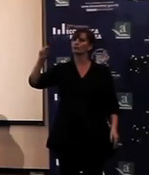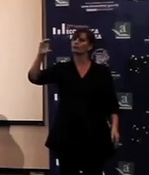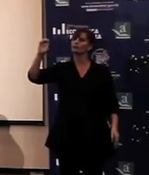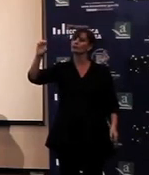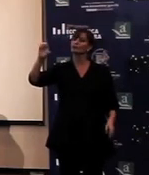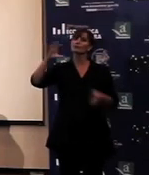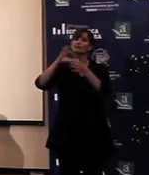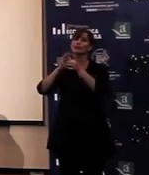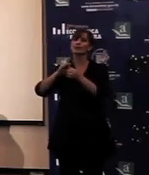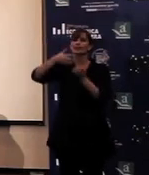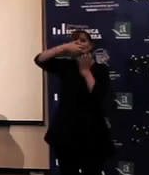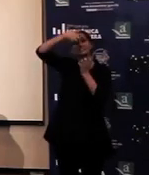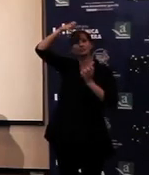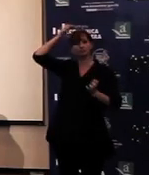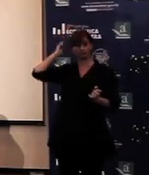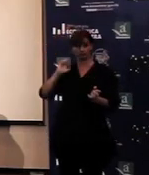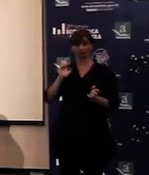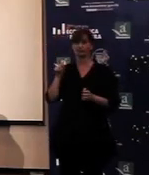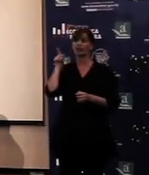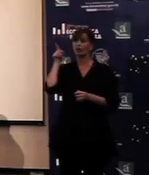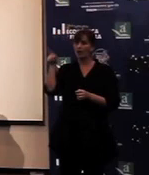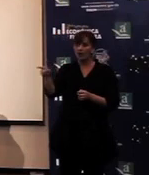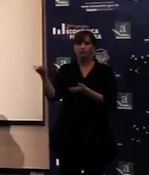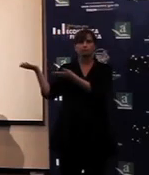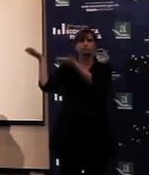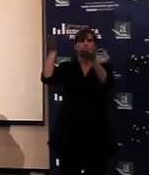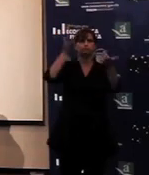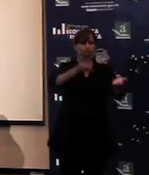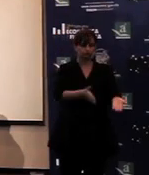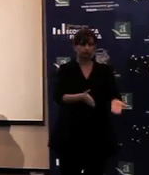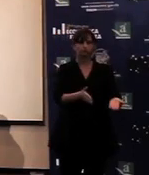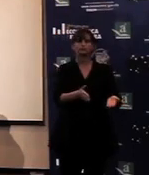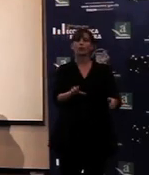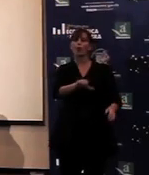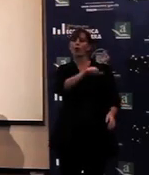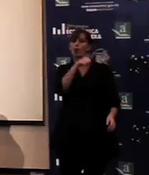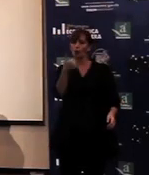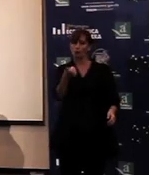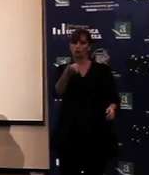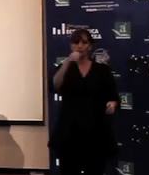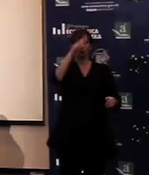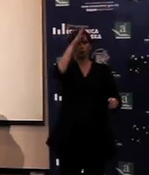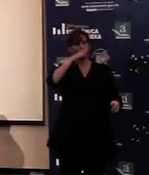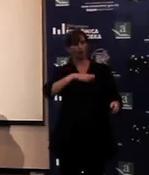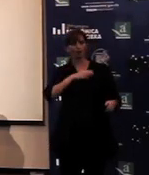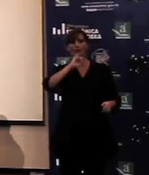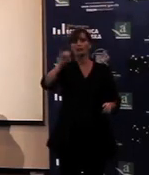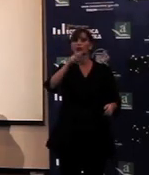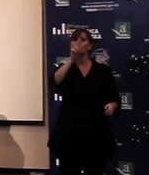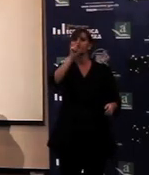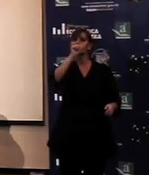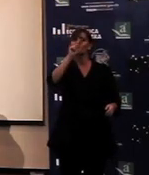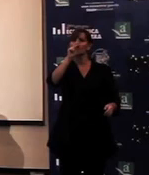y que crea procesos educativos europeos en esta tierra, hay un personaje que se llama Juan Pablo Bonet, que lo conocen las